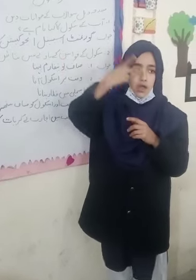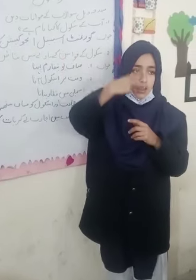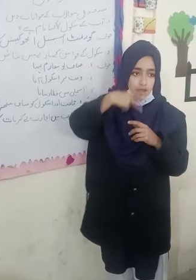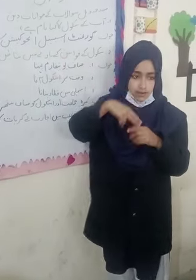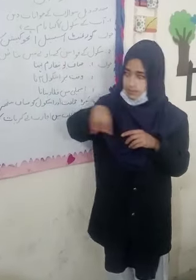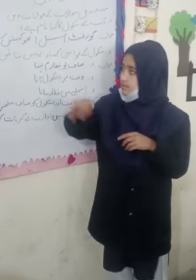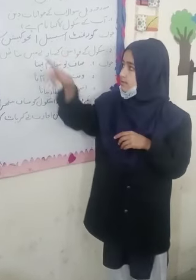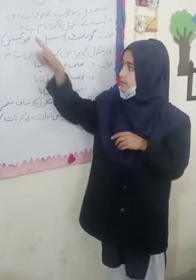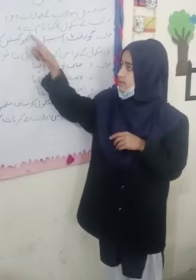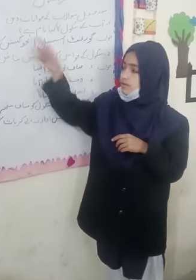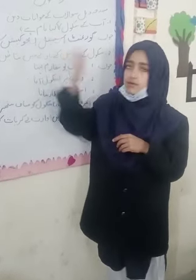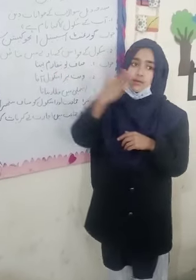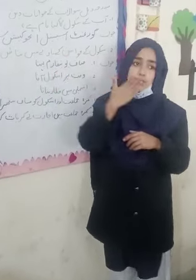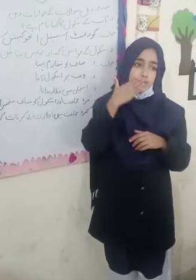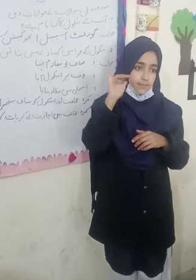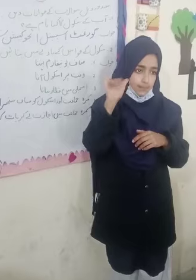नाम है?